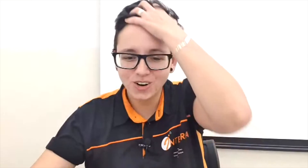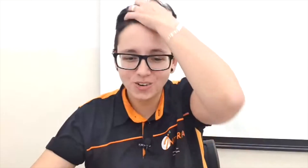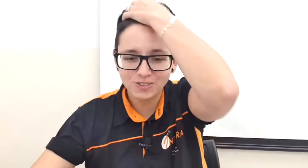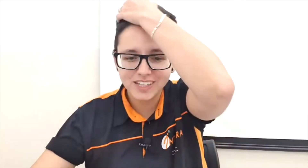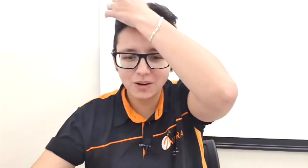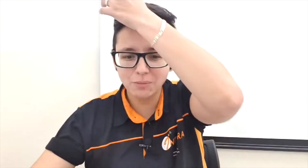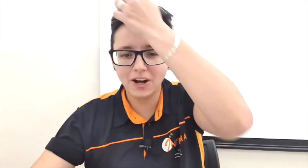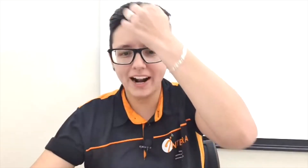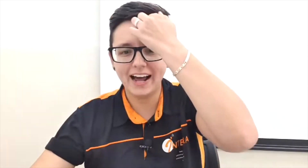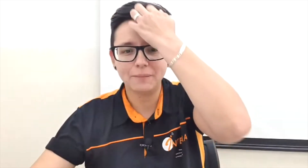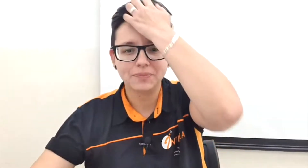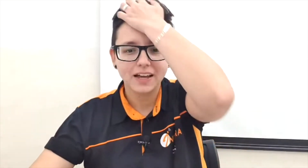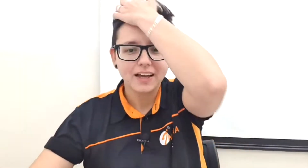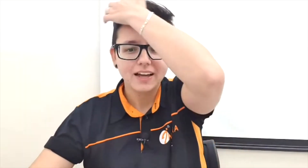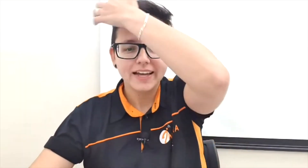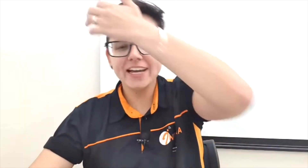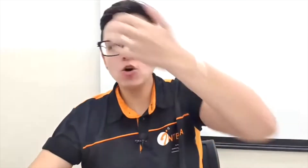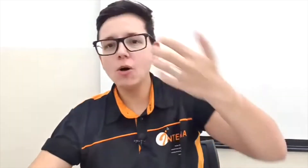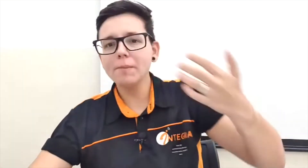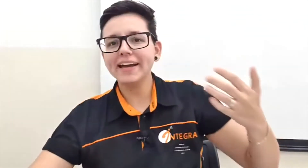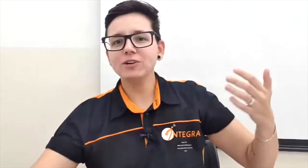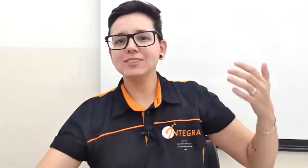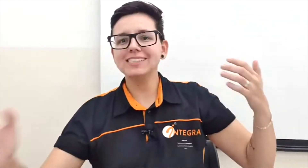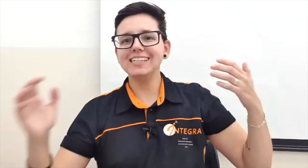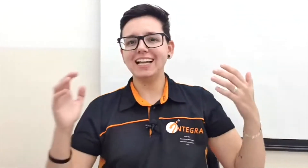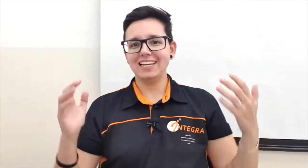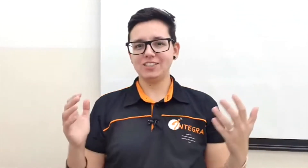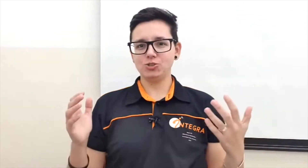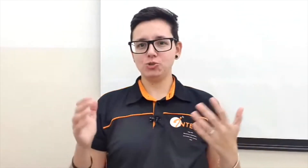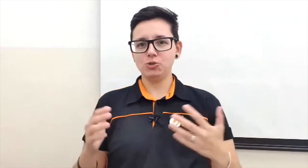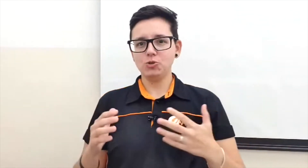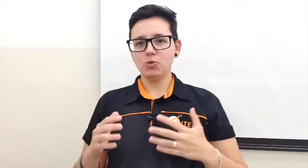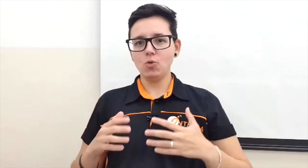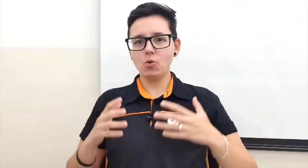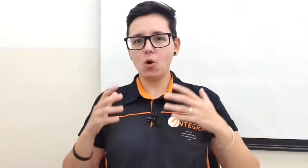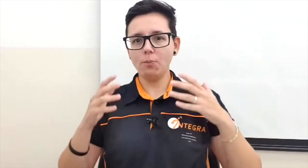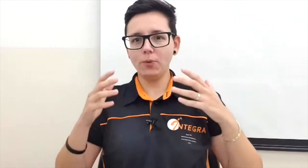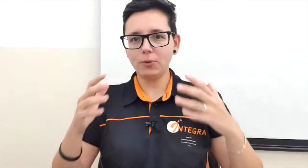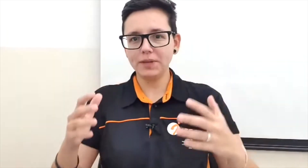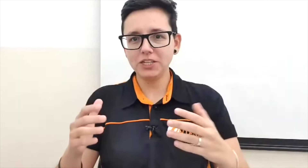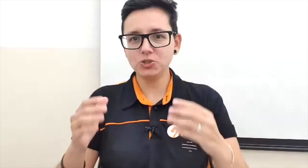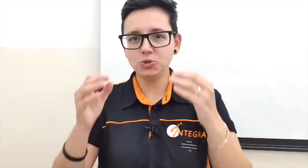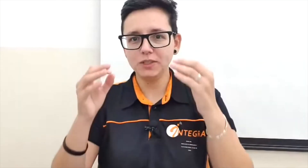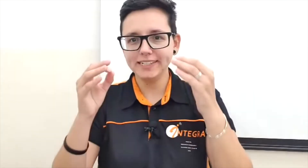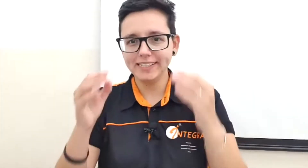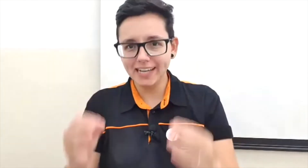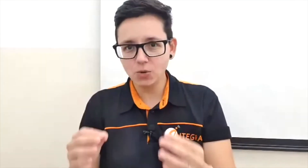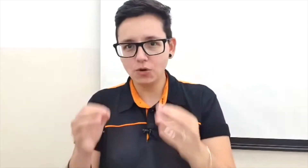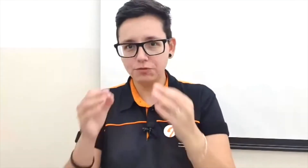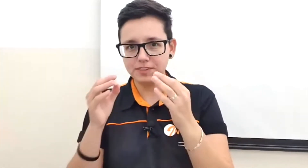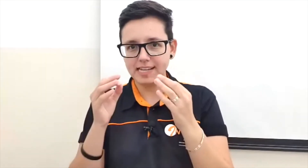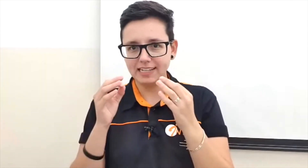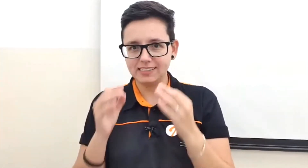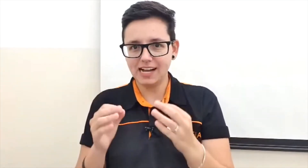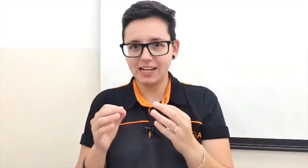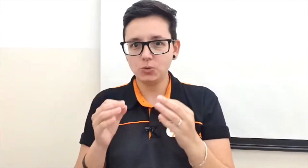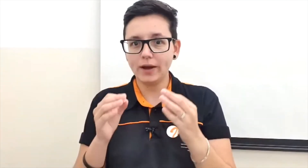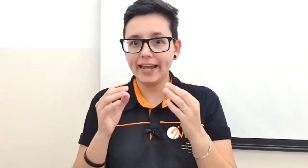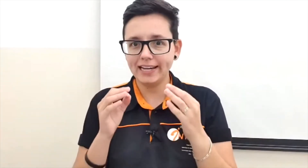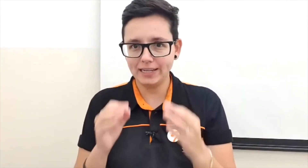Show. Então, bora lá. E como é que eu sinalizo um compromisso não oficializado em